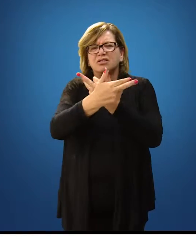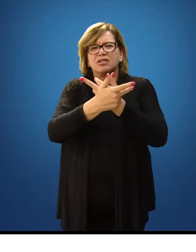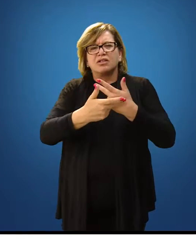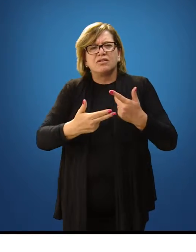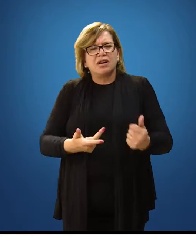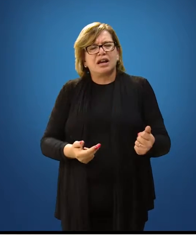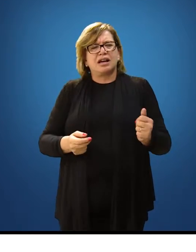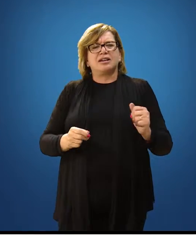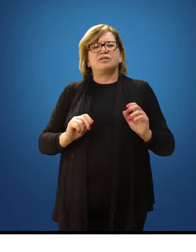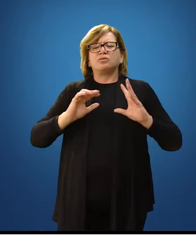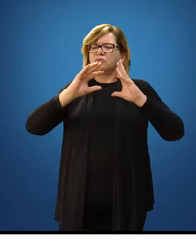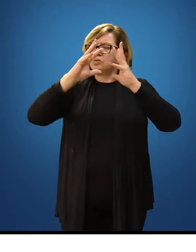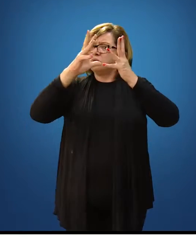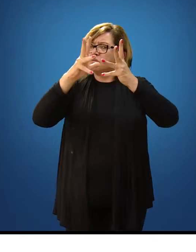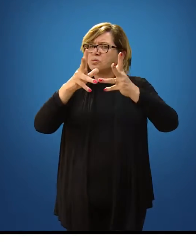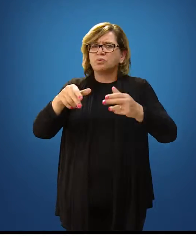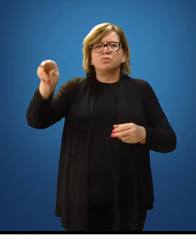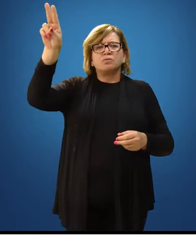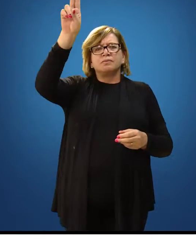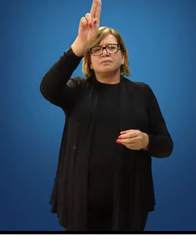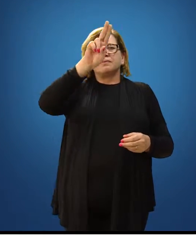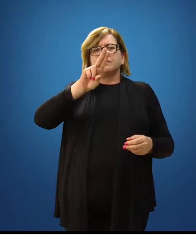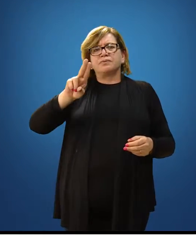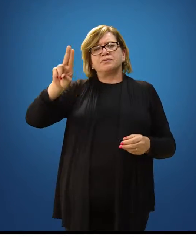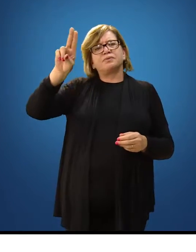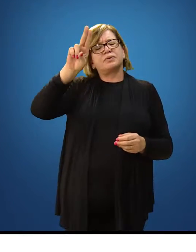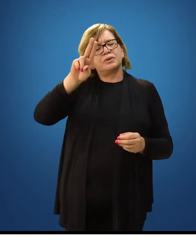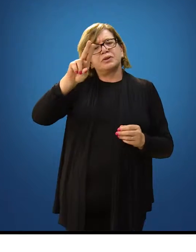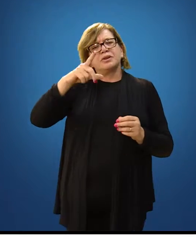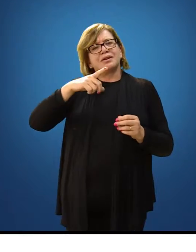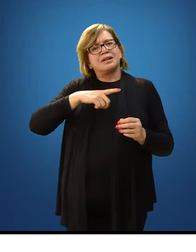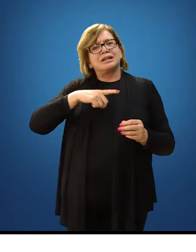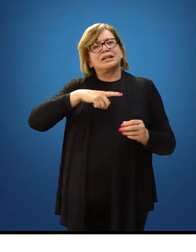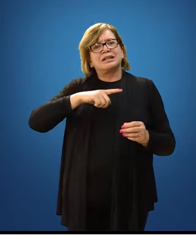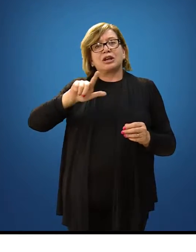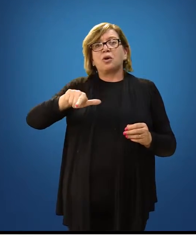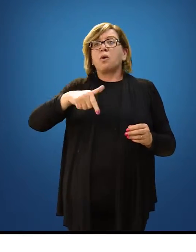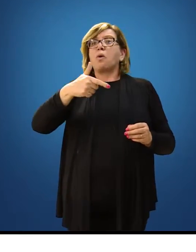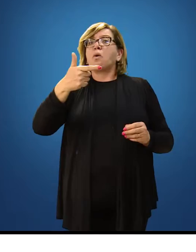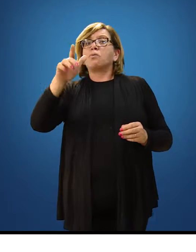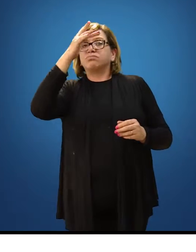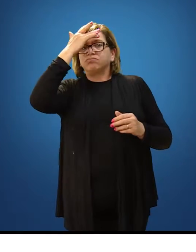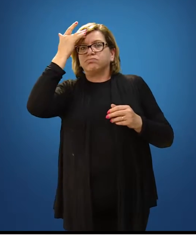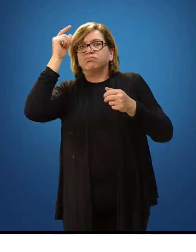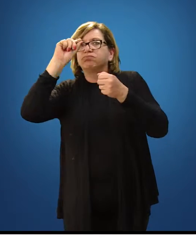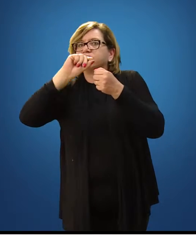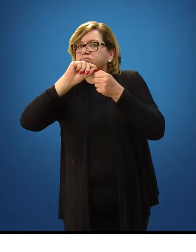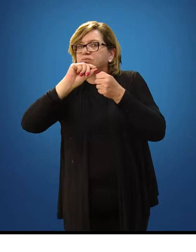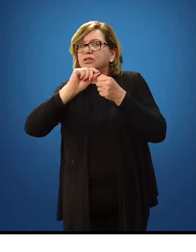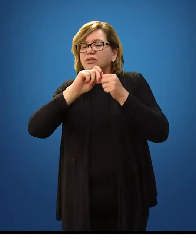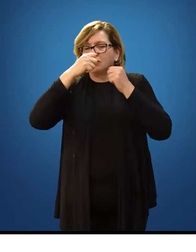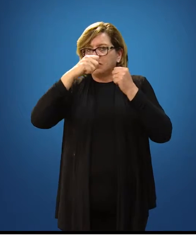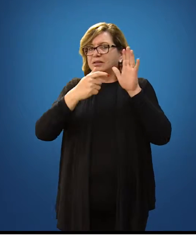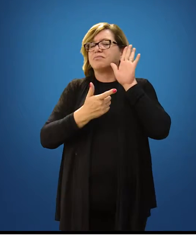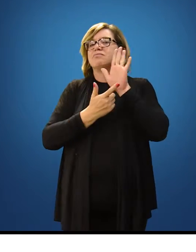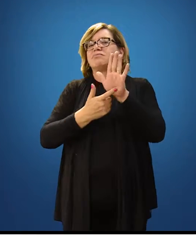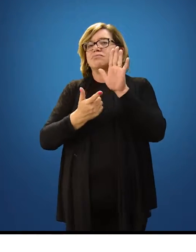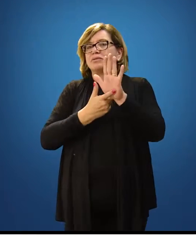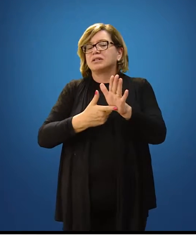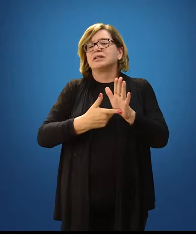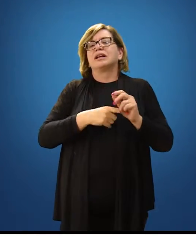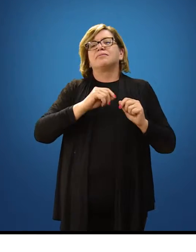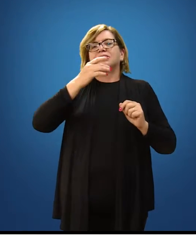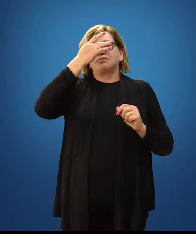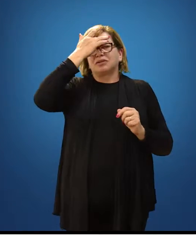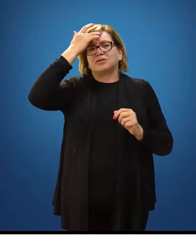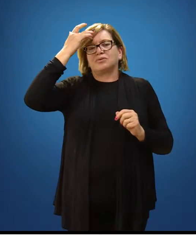Word, Excel, tudo que você utilizou que tem uma outra autoria, você tem que referenciar no final do seu trabalho para que